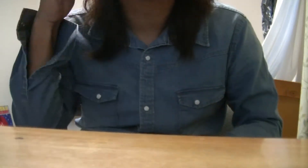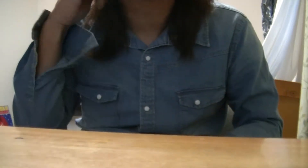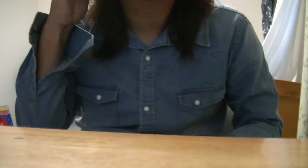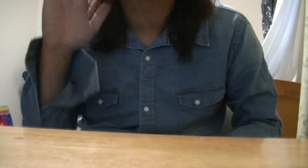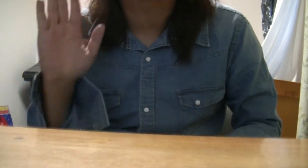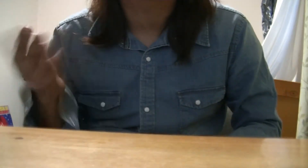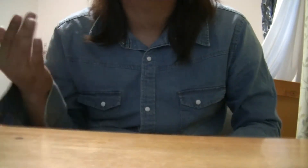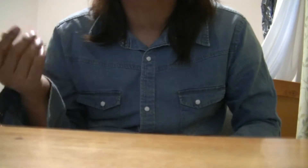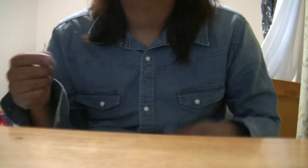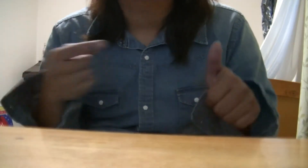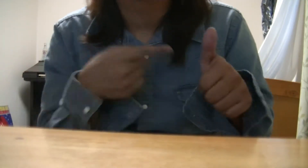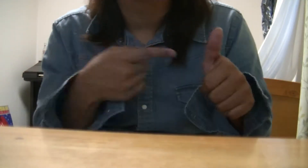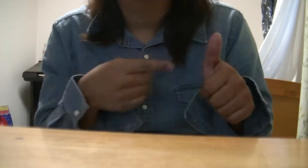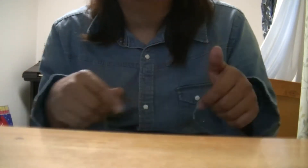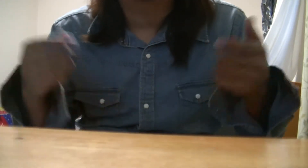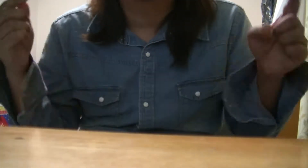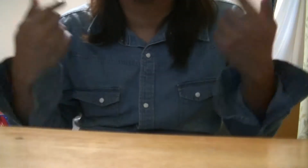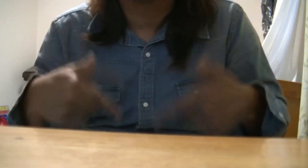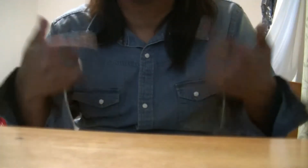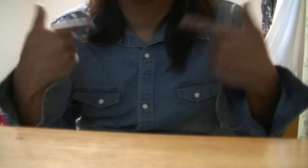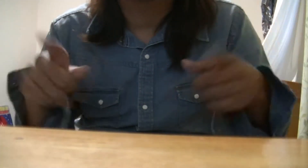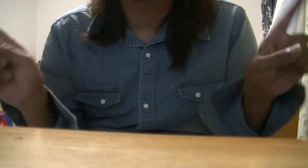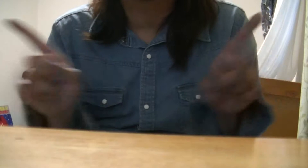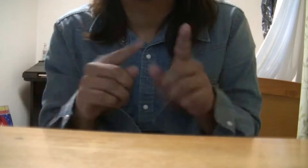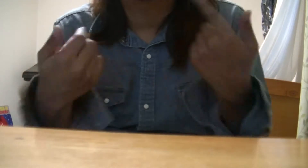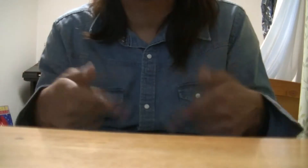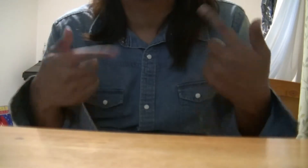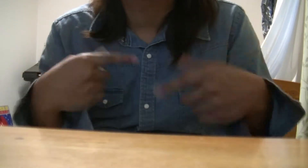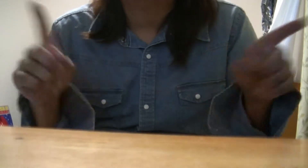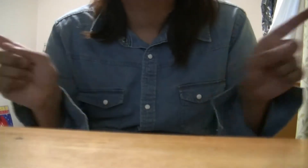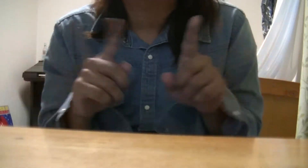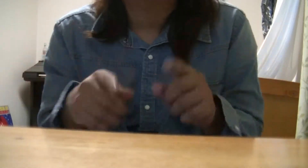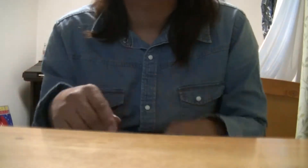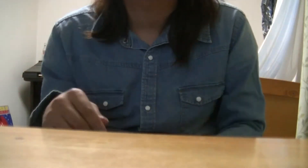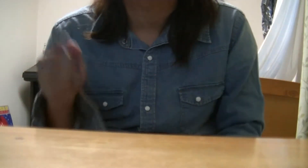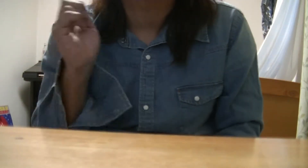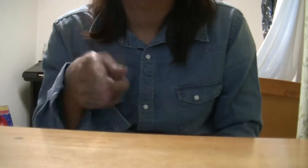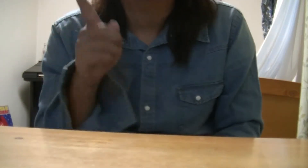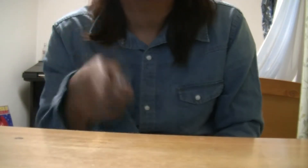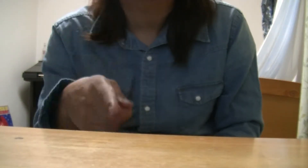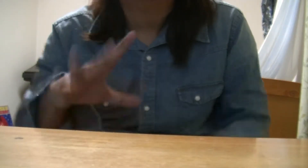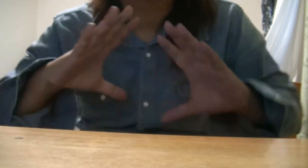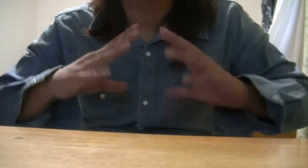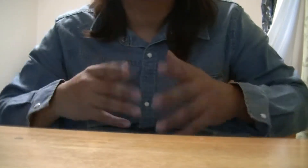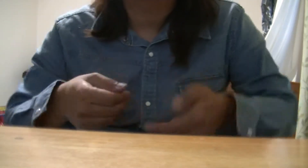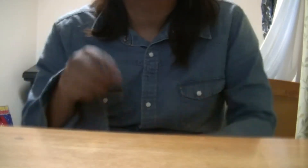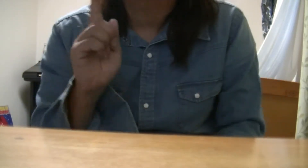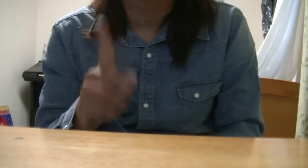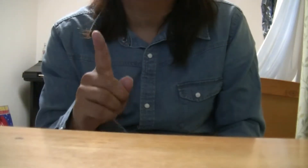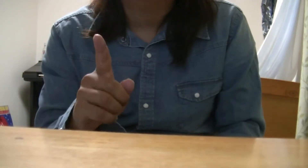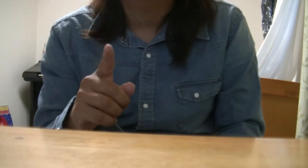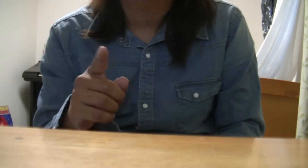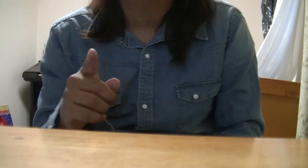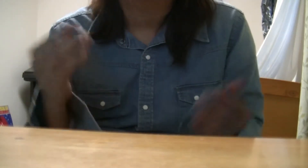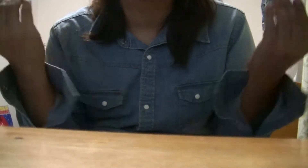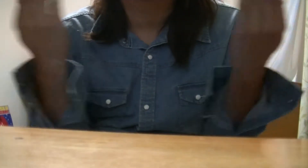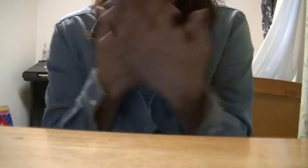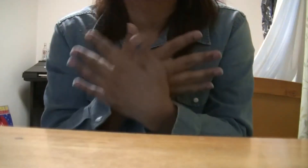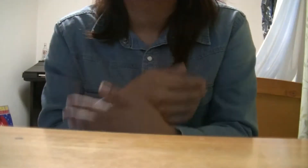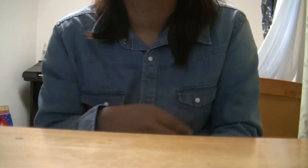出監督は会うたんび毎日言うんですよ、キューちゃんに。キューちゃんは必ず世界一のランナーになるよって、キューちゃんは必ず世界一のランナーにな